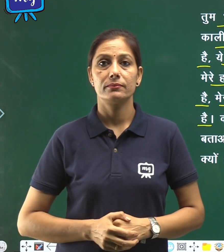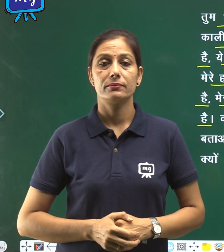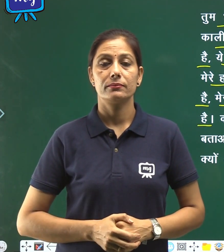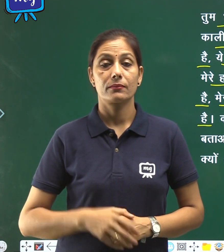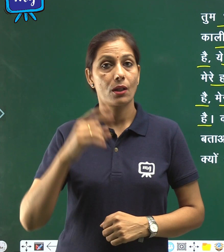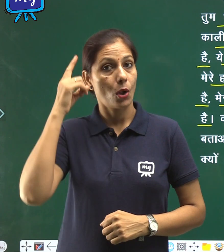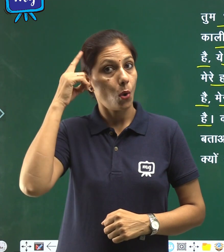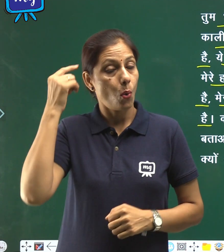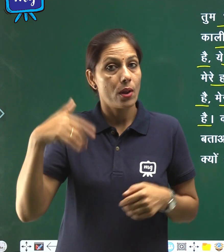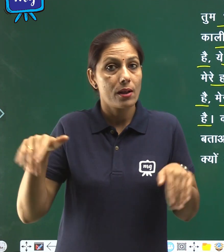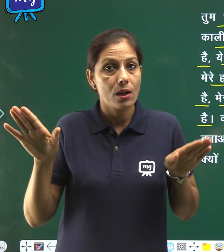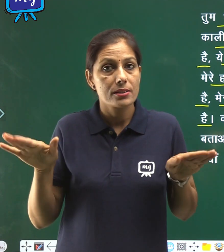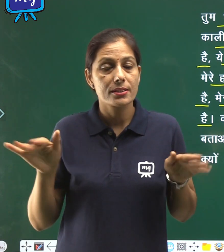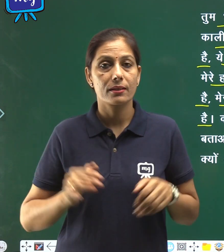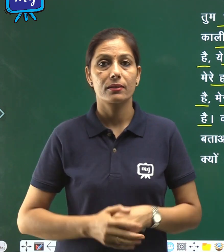कोयल से